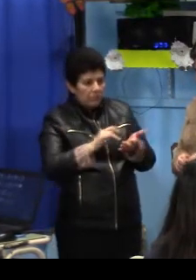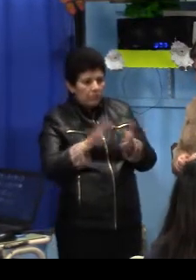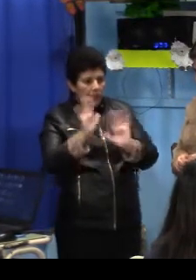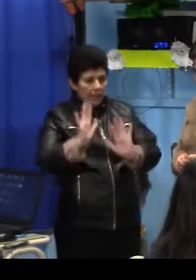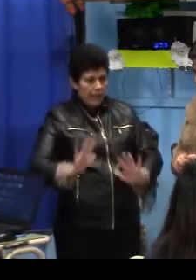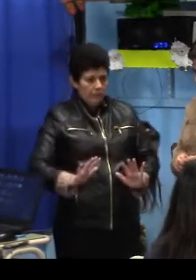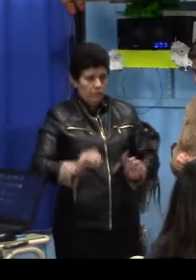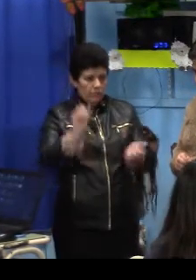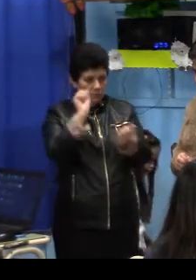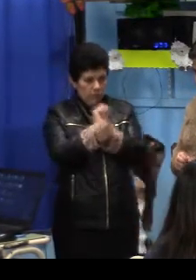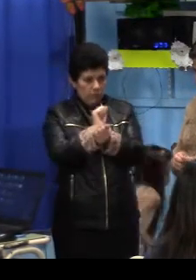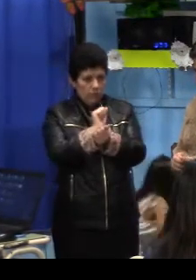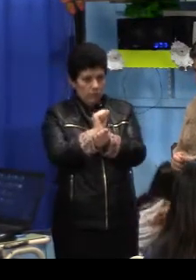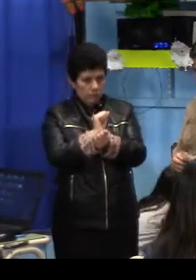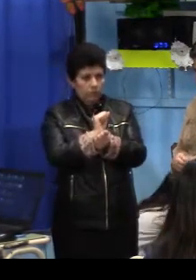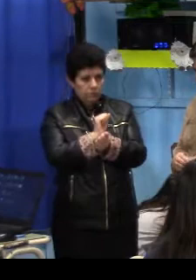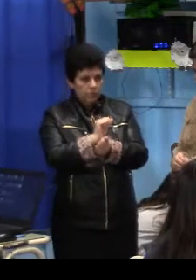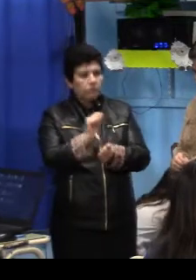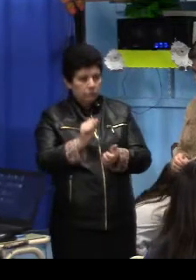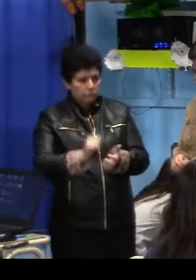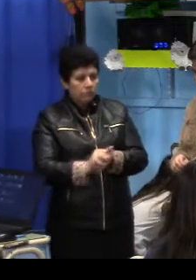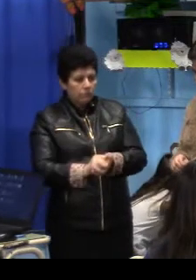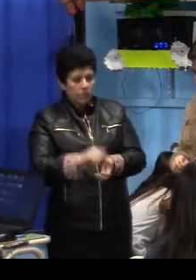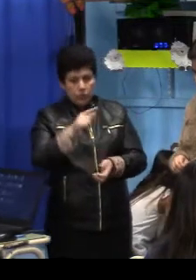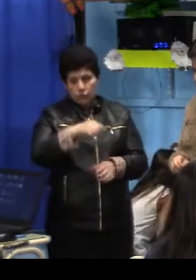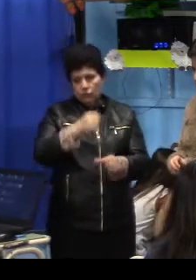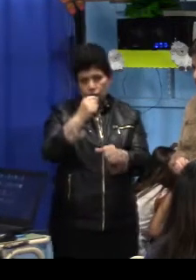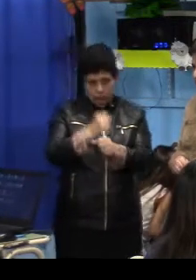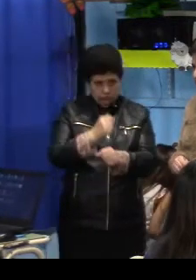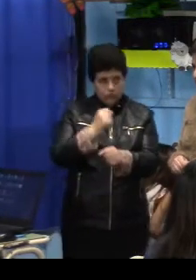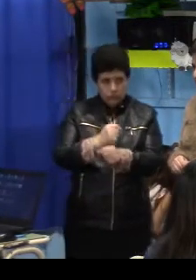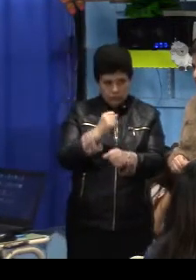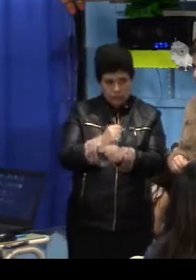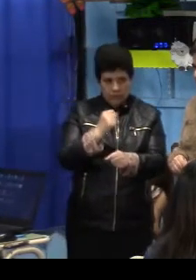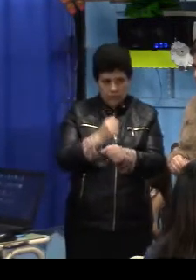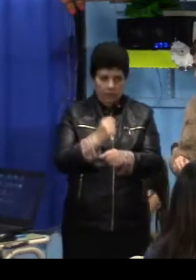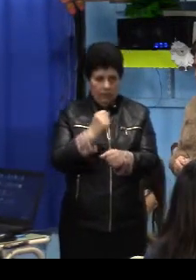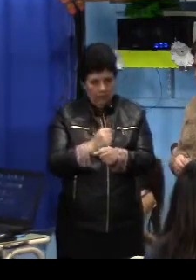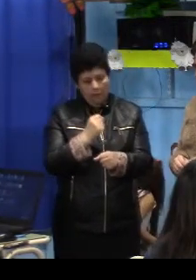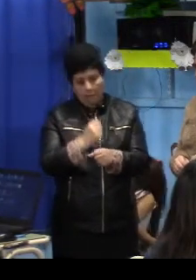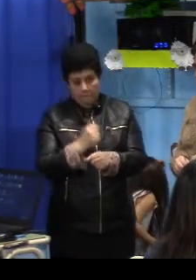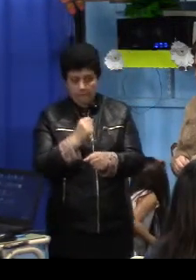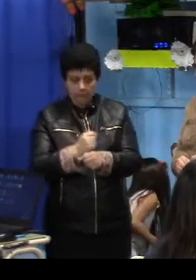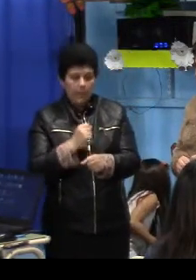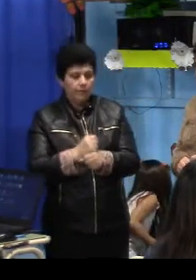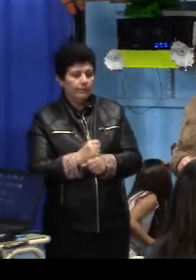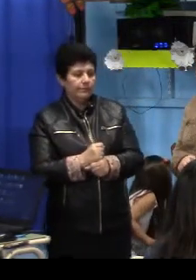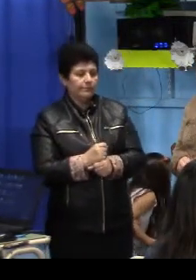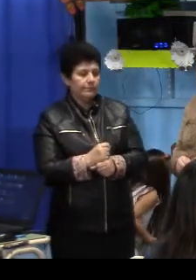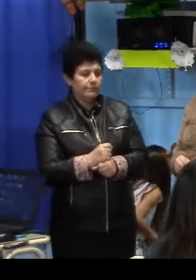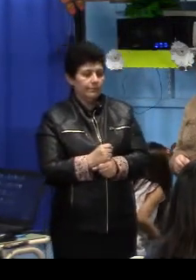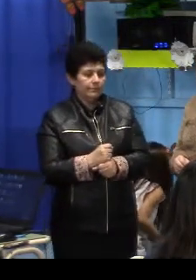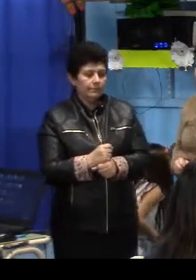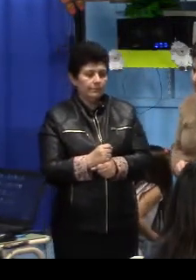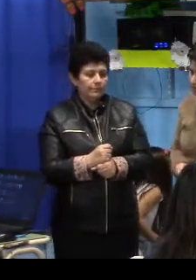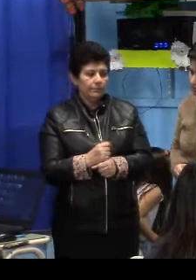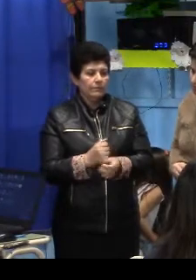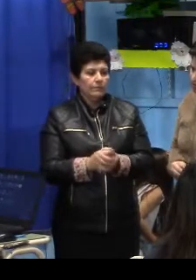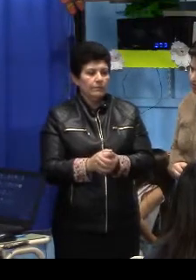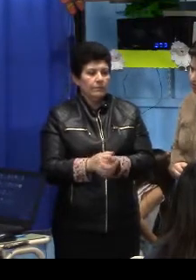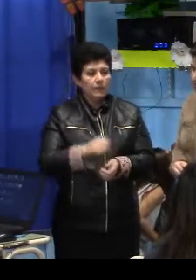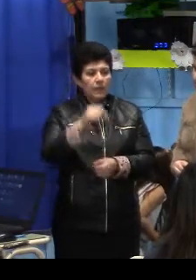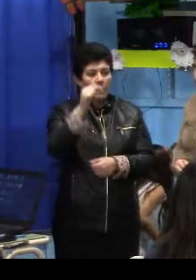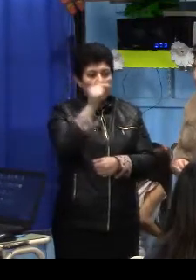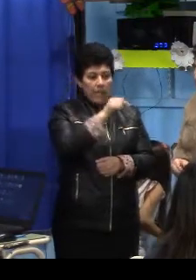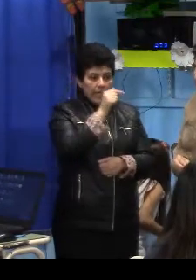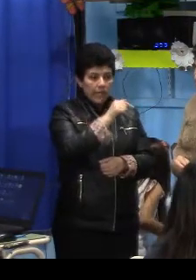y esos libros eran un trabajo manual, artesanal, ¿sí? Y eso es lo